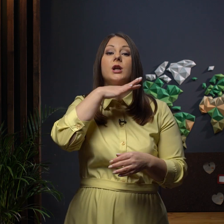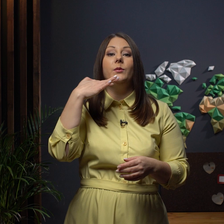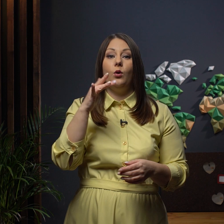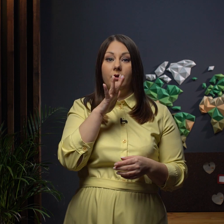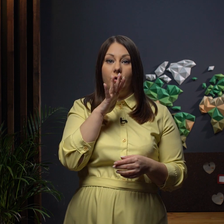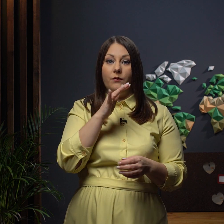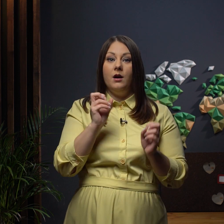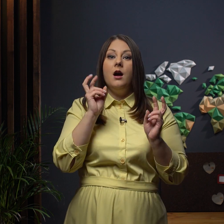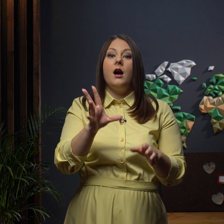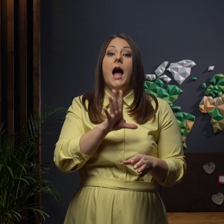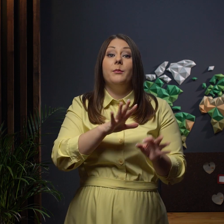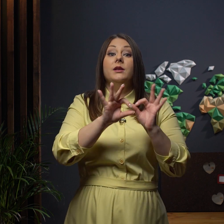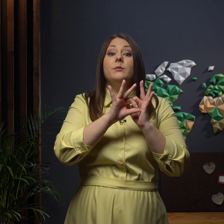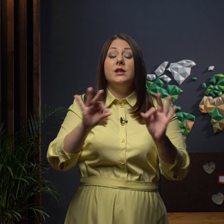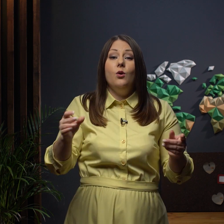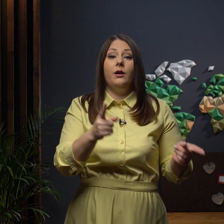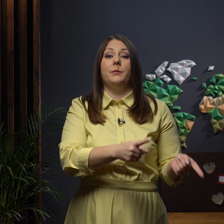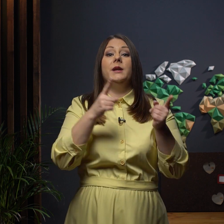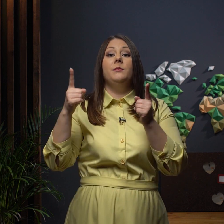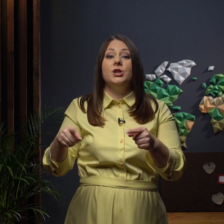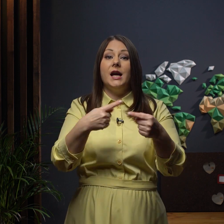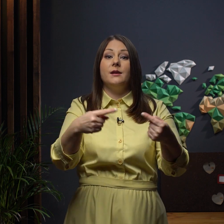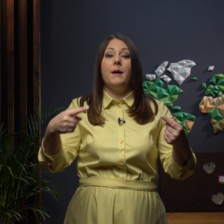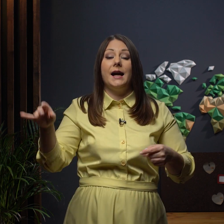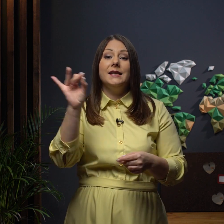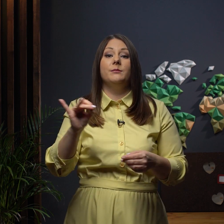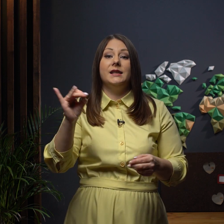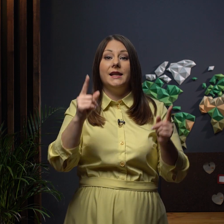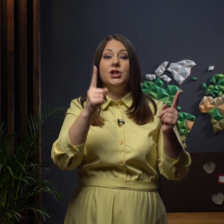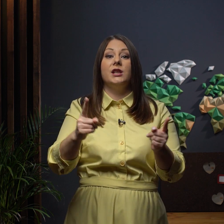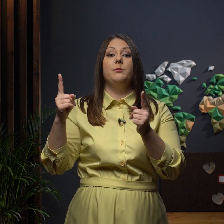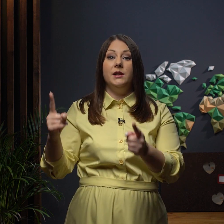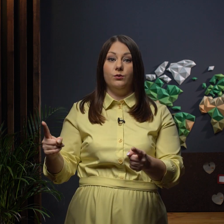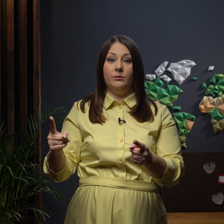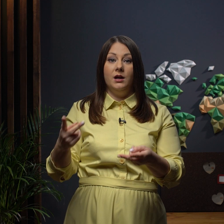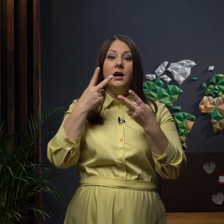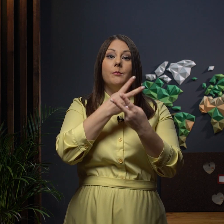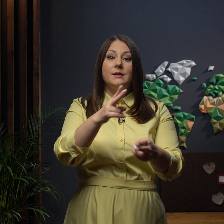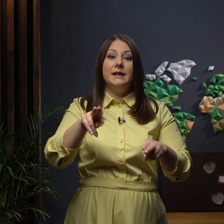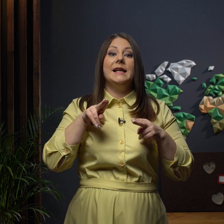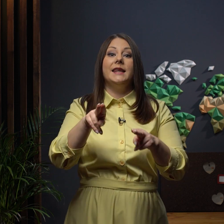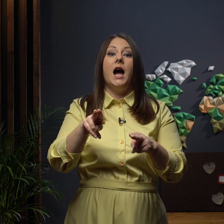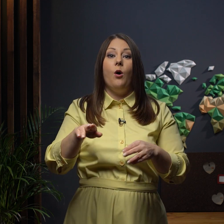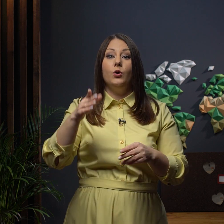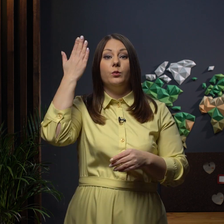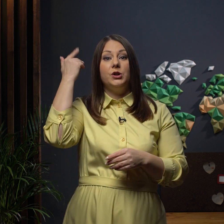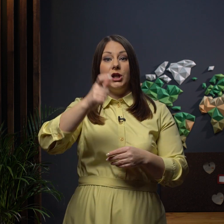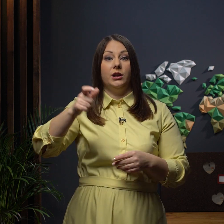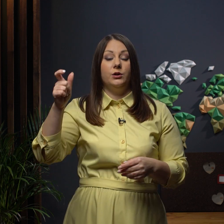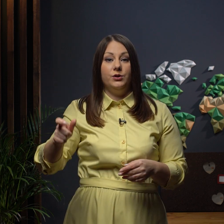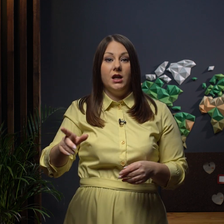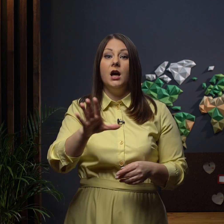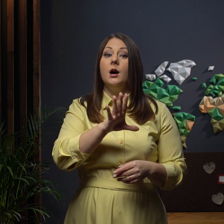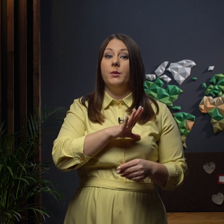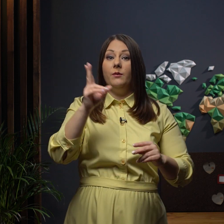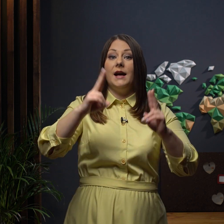изобретателей уже много веков. Как было бы здорово перемещаться по разным историческим периодам, посмотреть на охоту